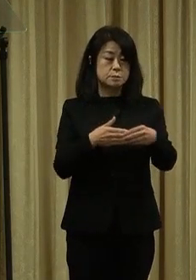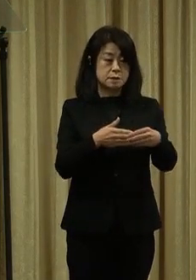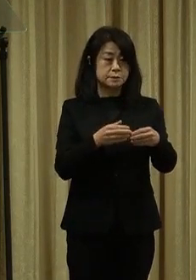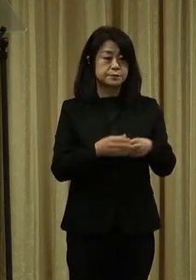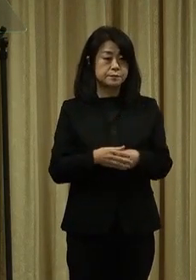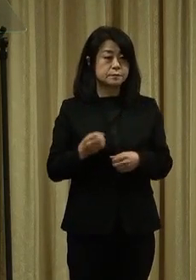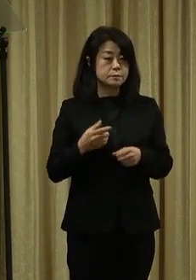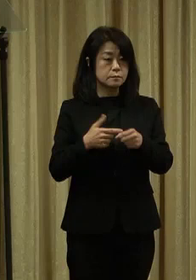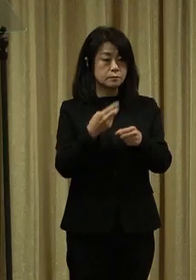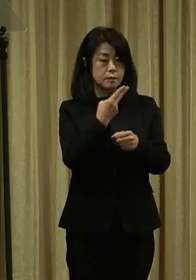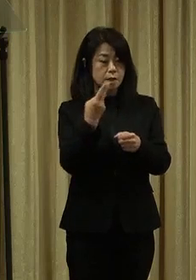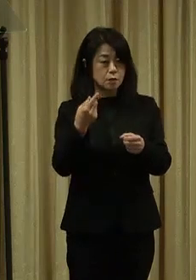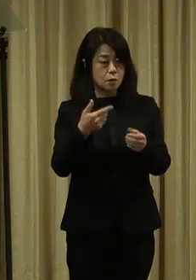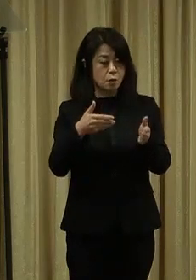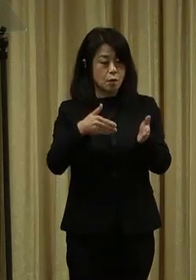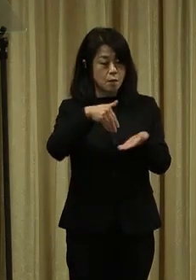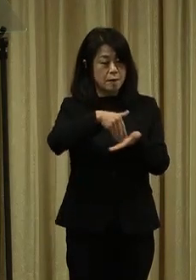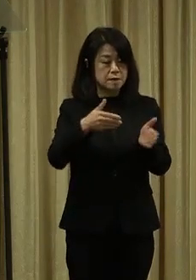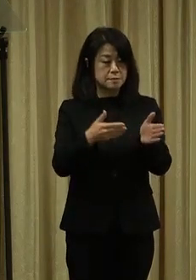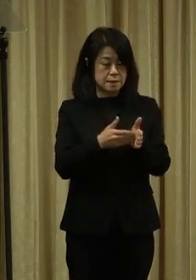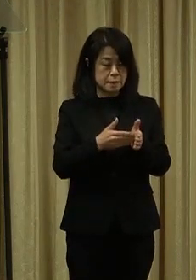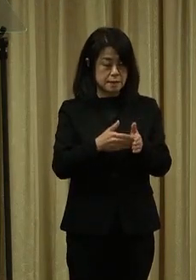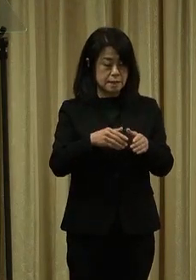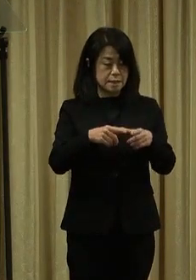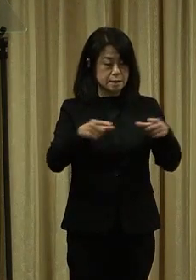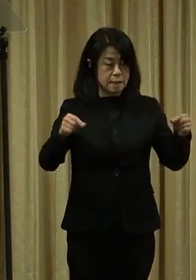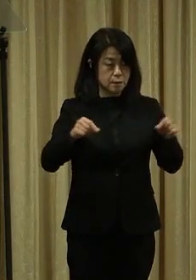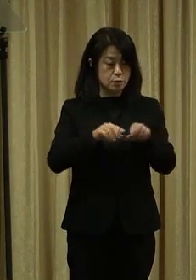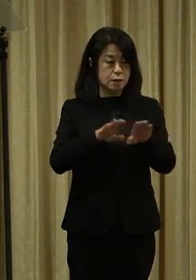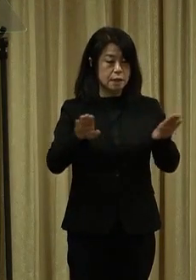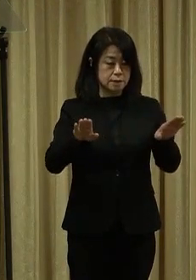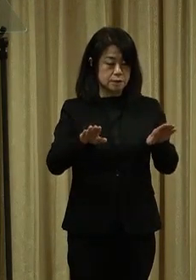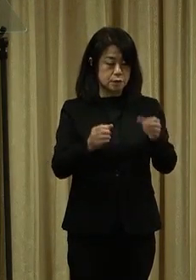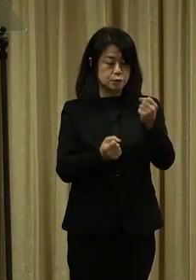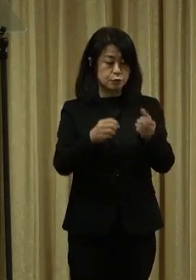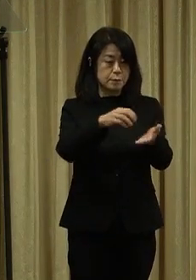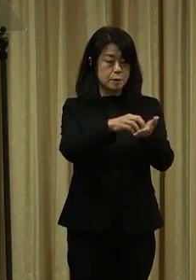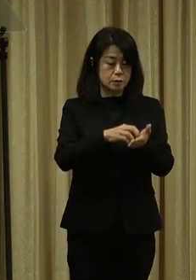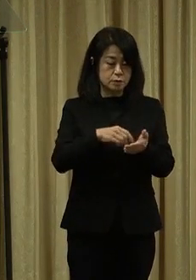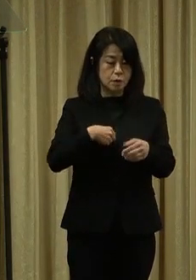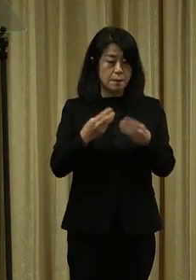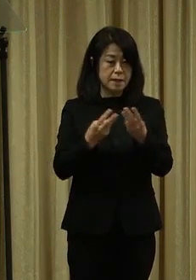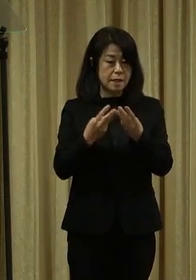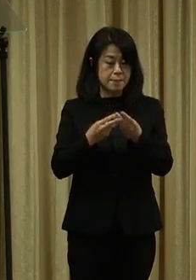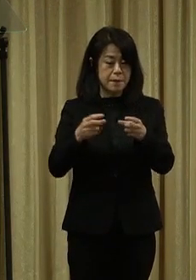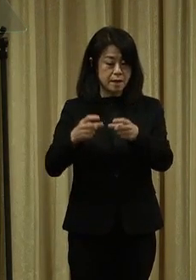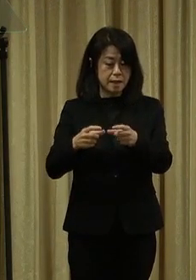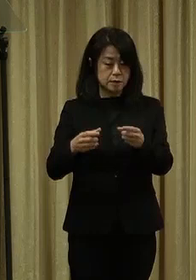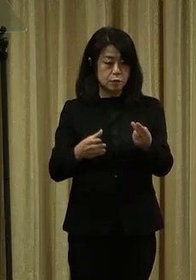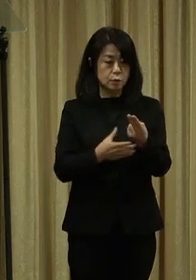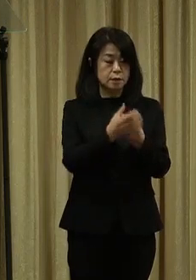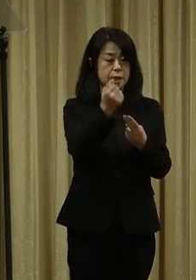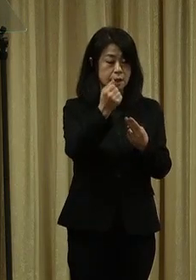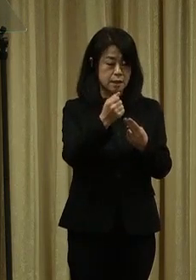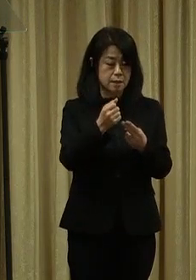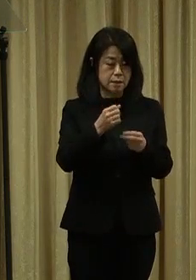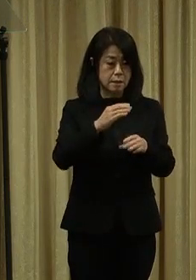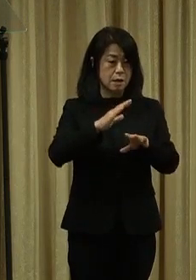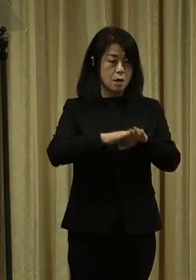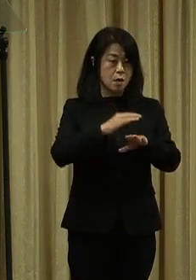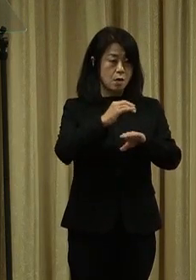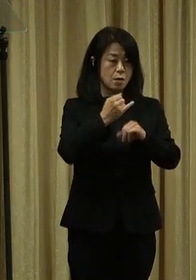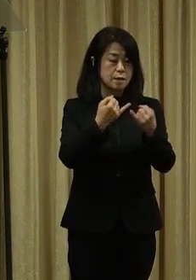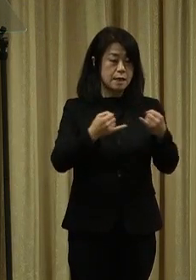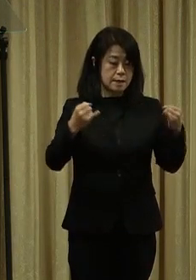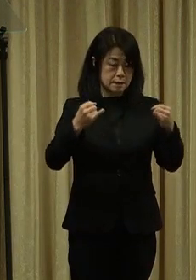また令和6年度末までに全国で開始予定の運転免許証とマイナンバーカードの一体化やオンラインでの更新